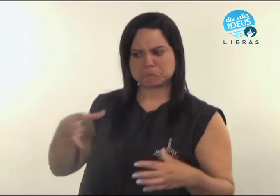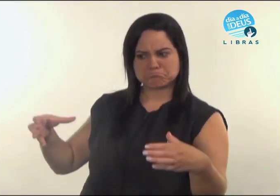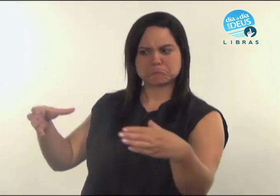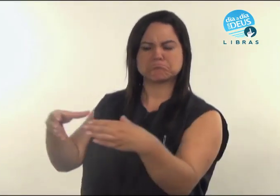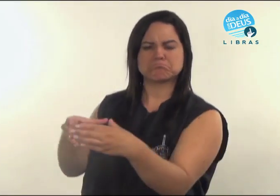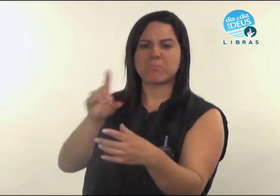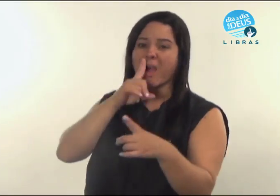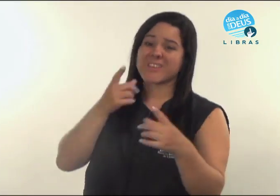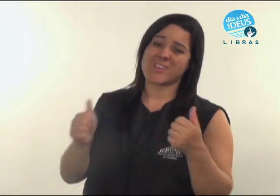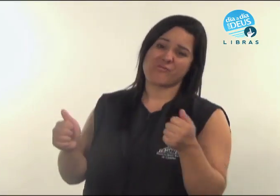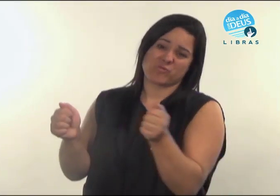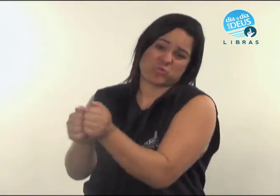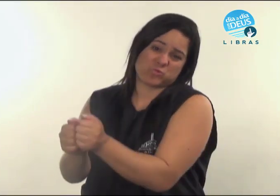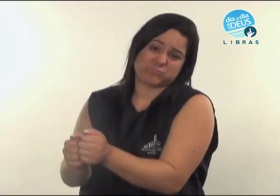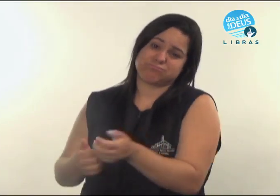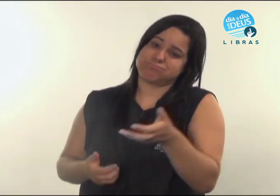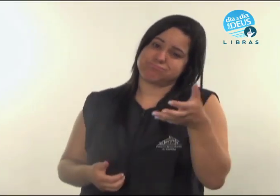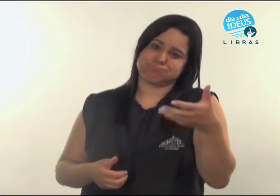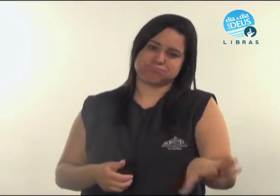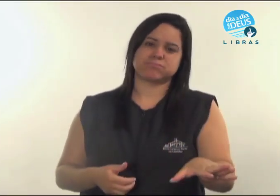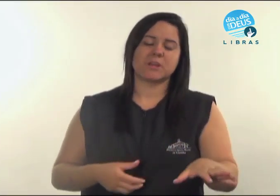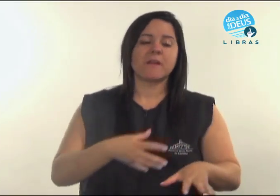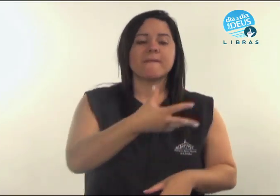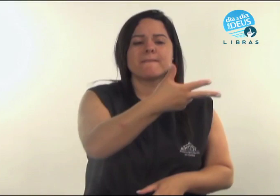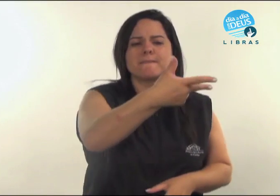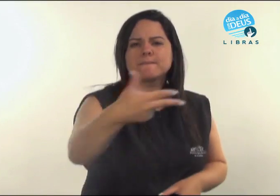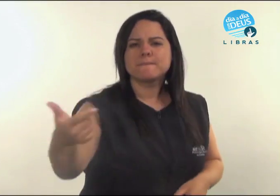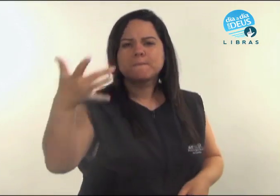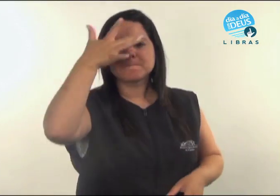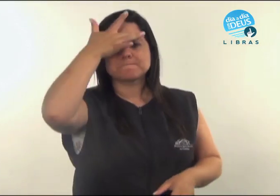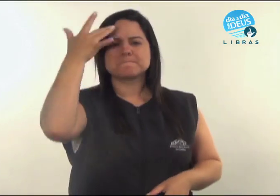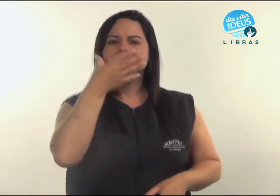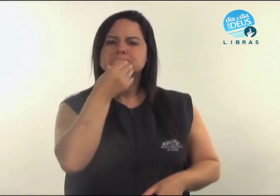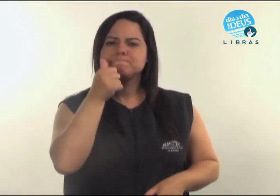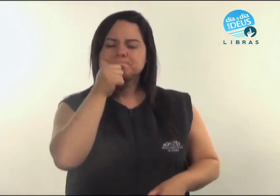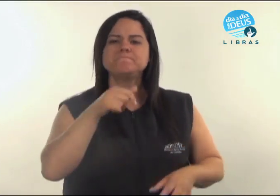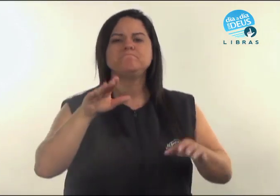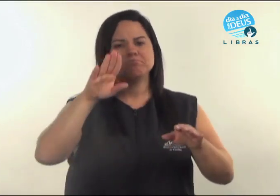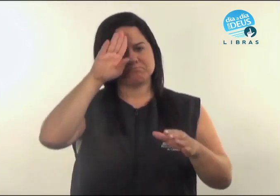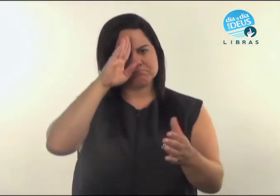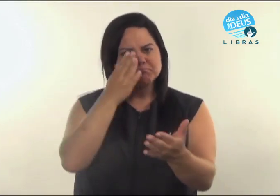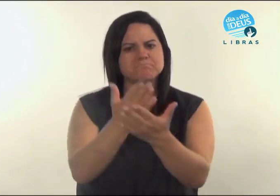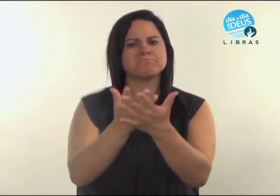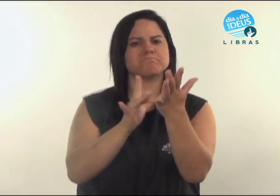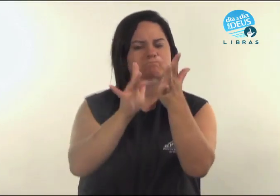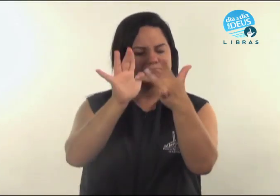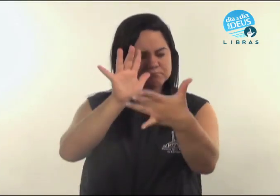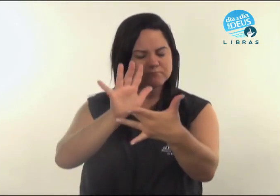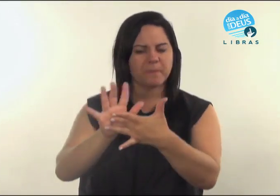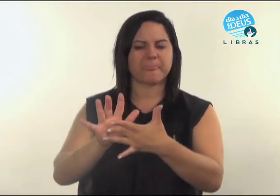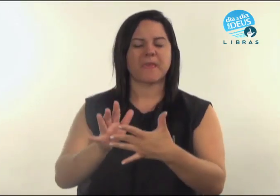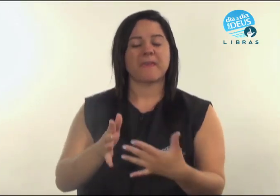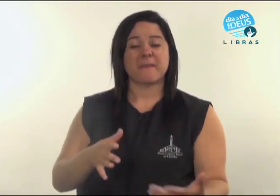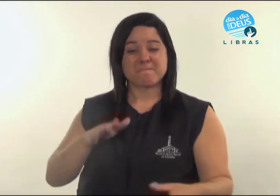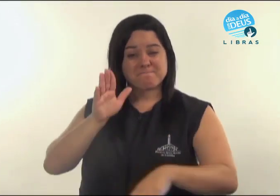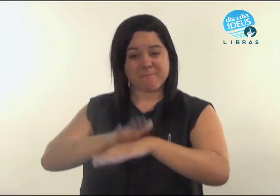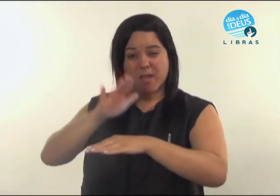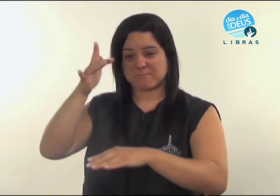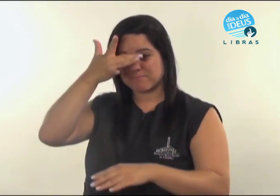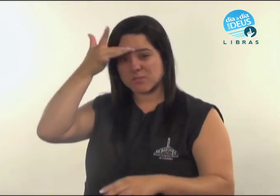povo falava muito bem deles. E uma multidão de homens e mulheres também creu no Senhor e veio aumentar ainda mais o